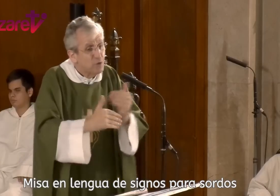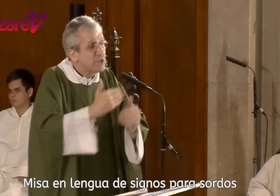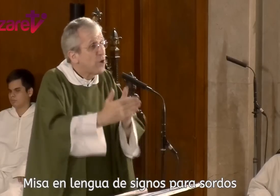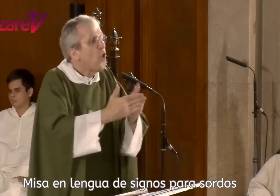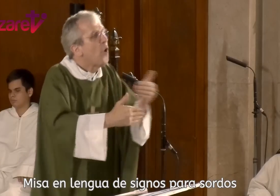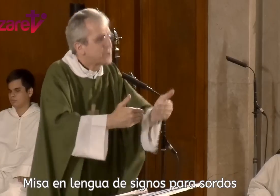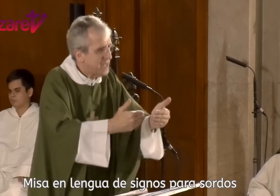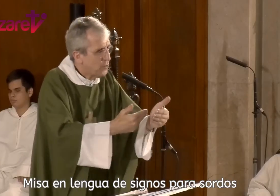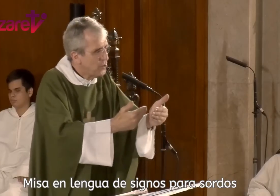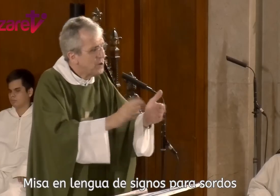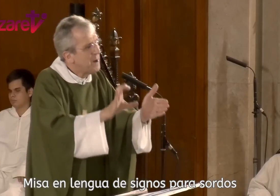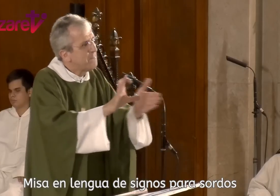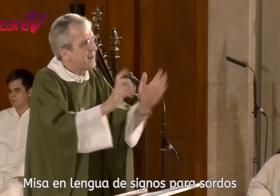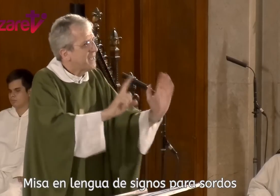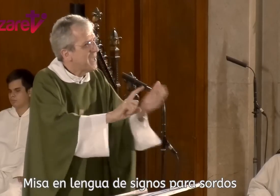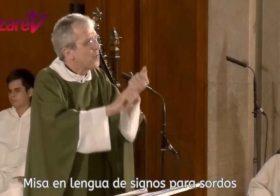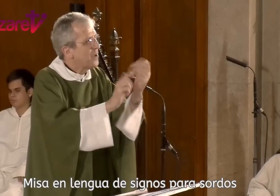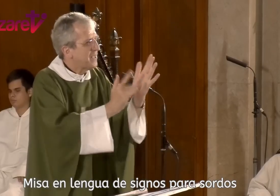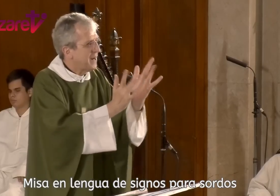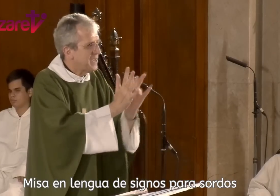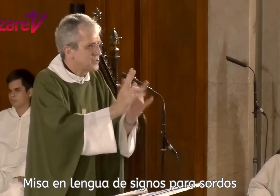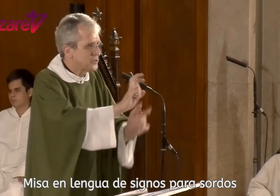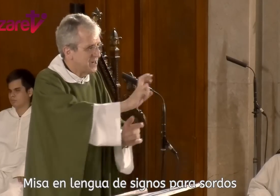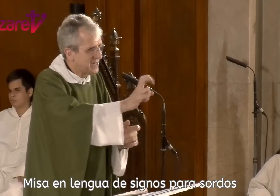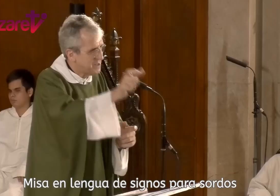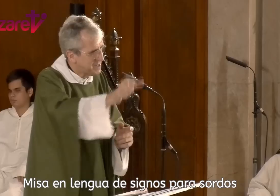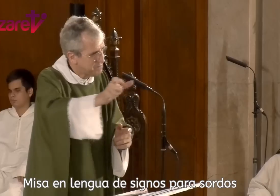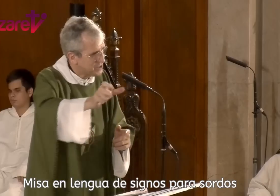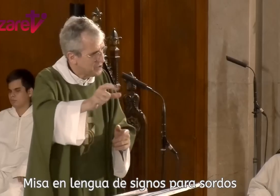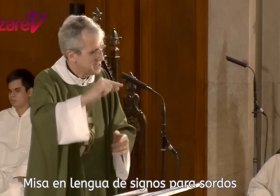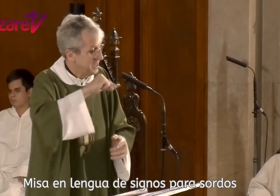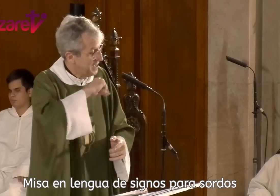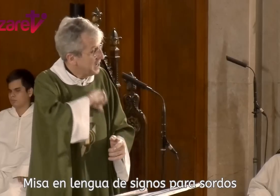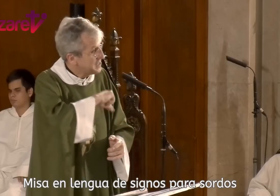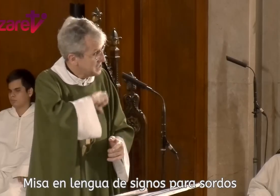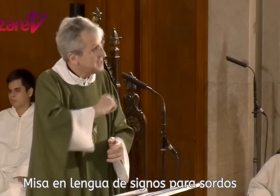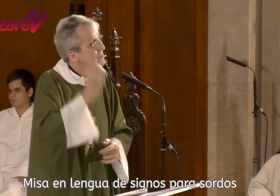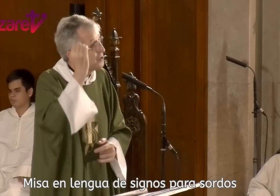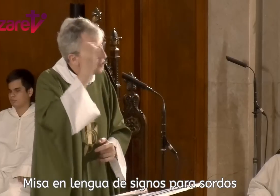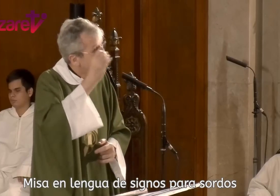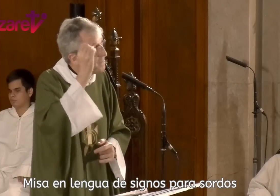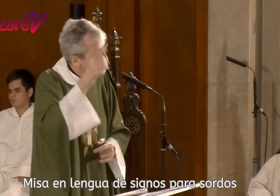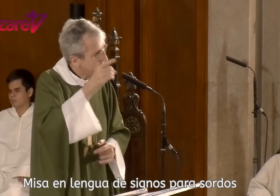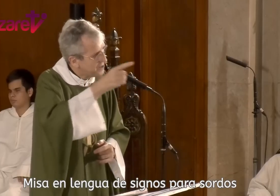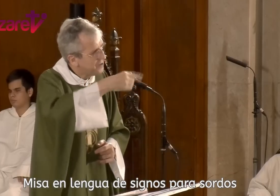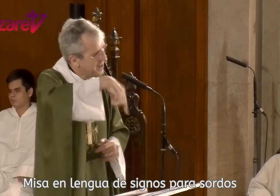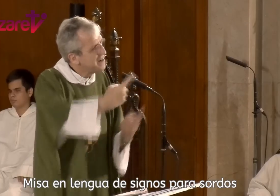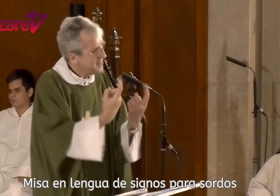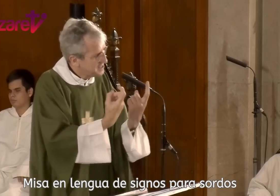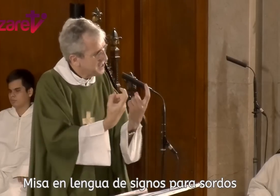ser obstáculo, para que encuentren a Jesús las demás personas. Ese sentimiento misionero